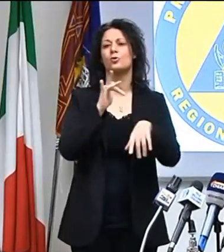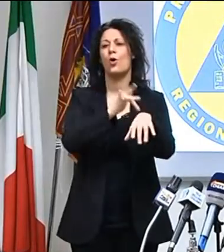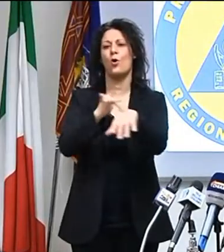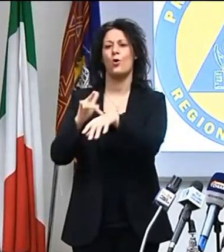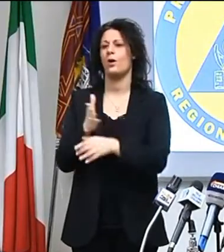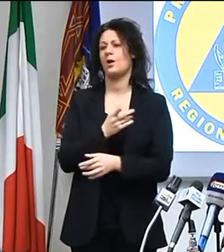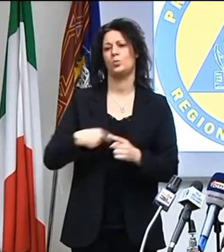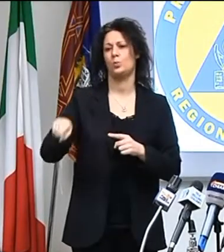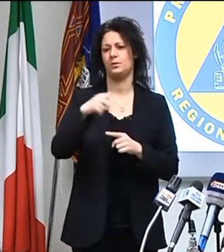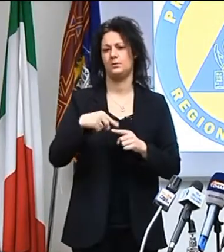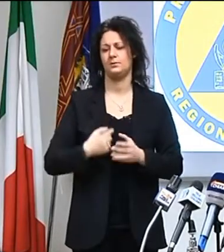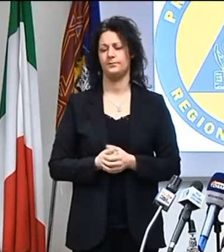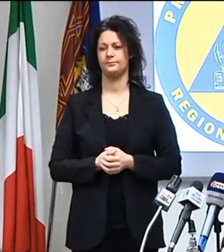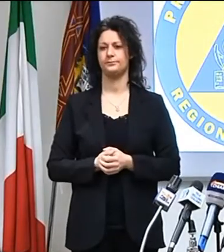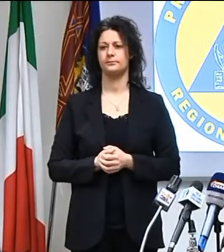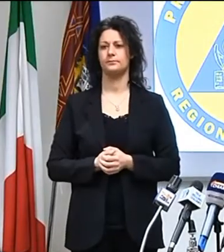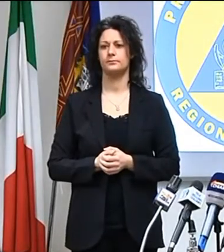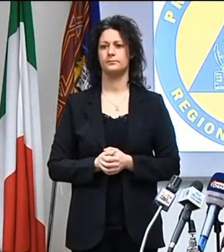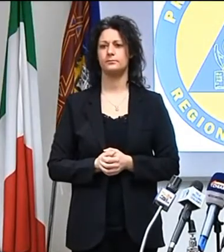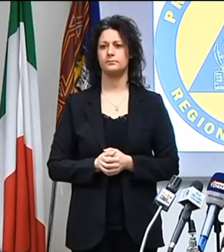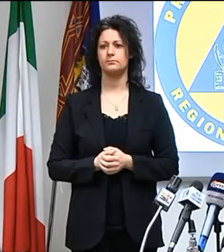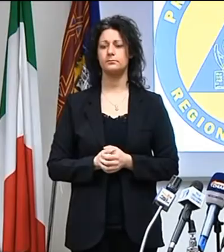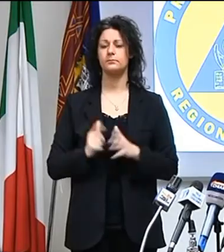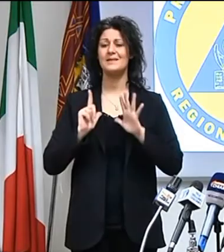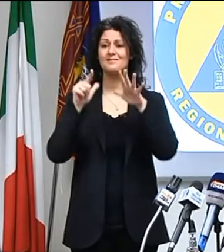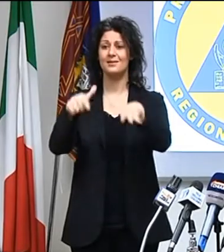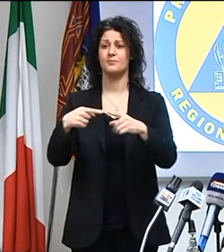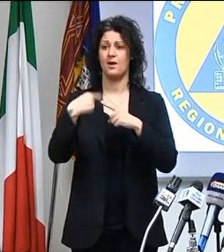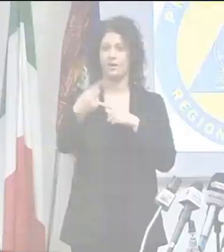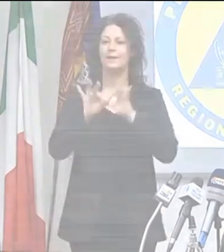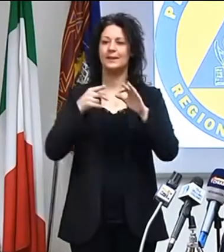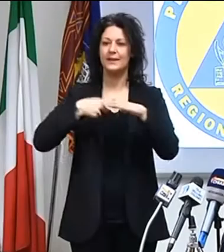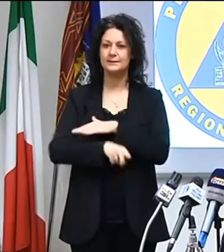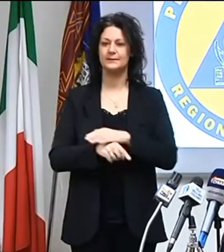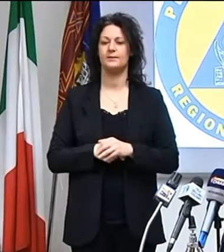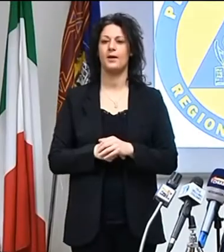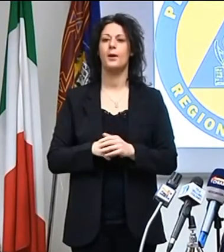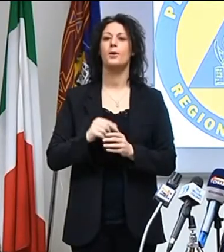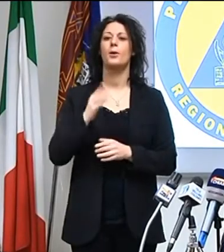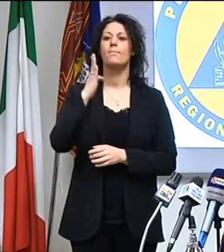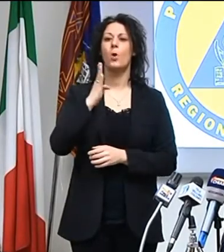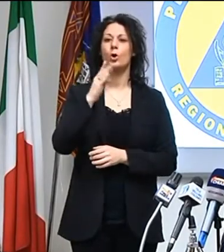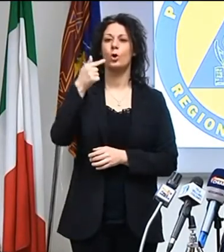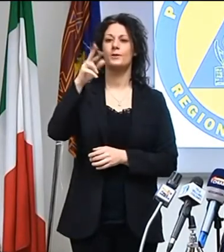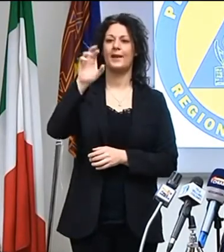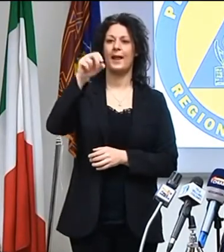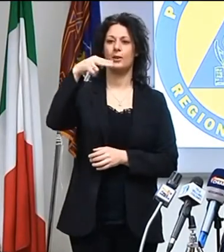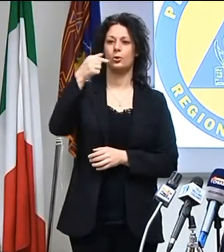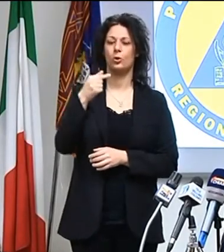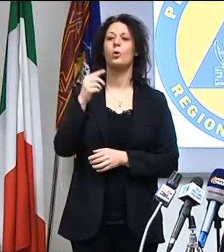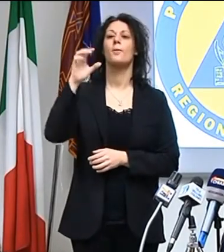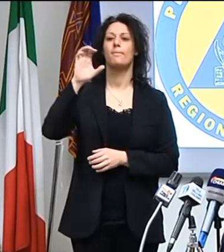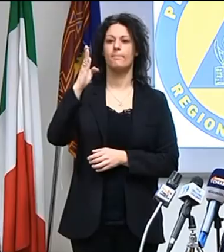la prossima settimana sarà una settimana impegnativa e sostanzialmente oggi